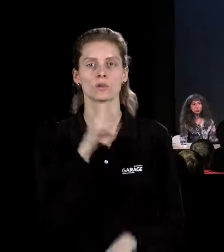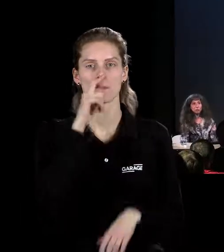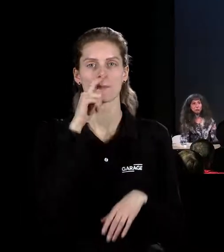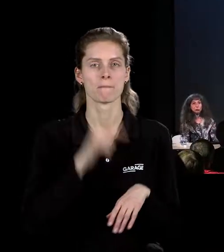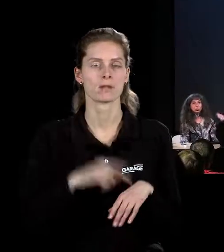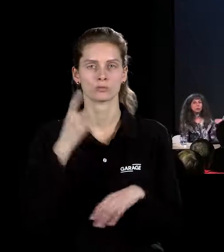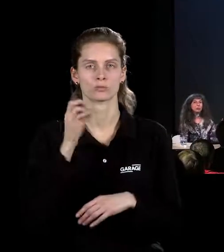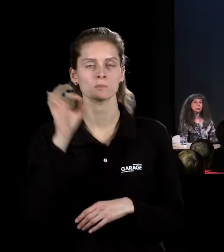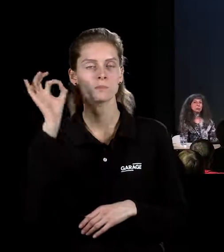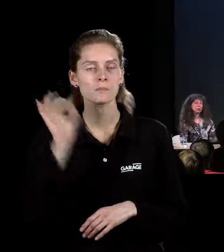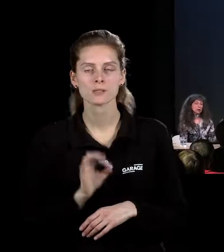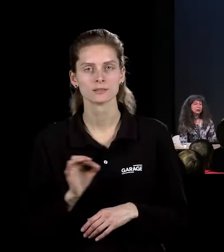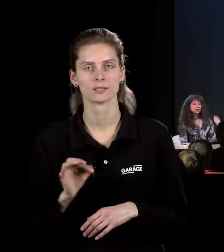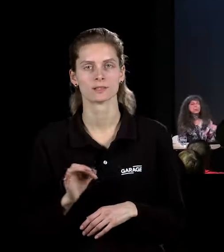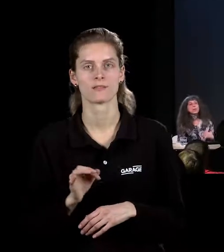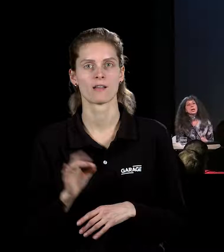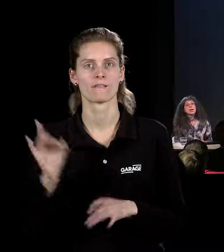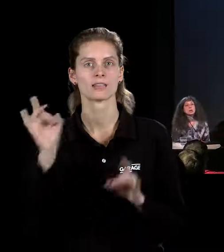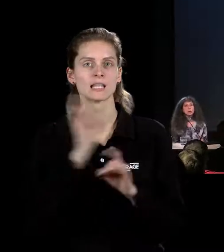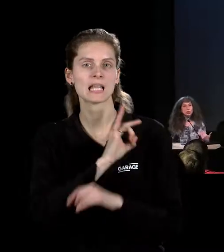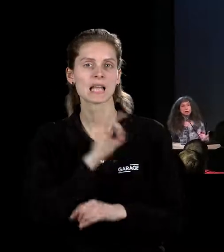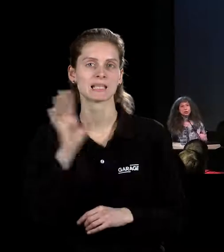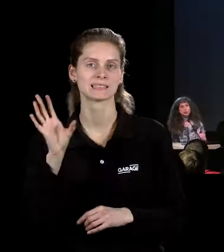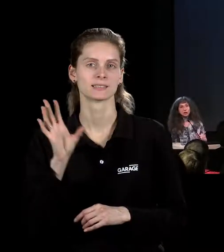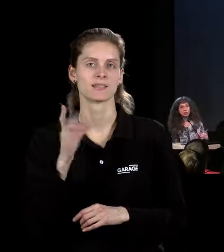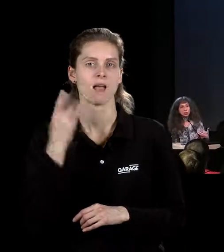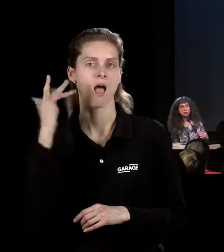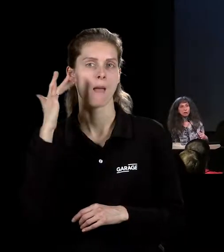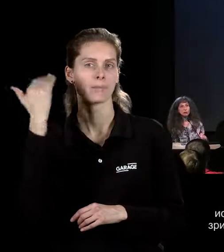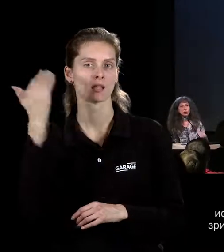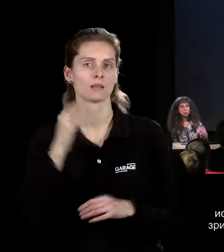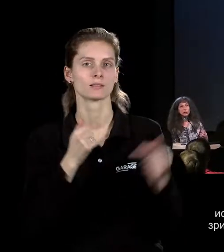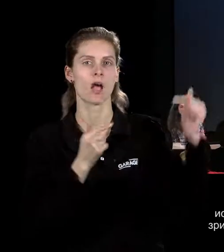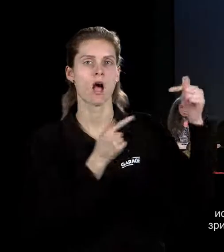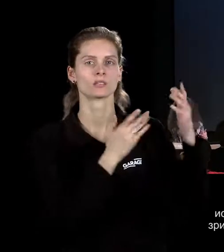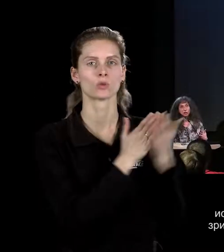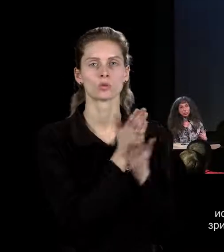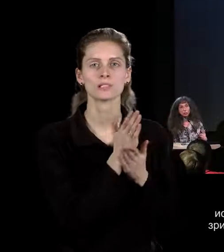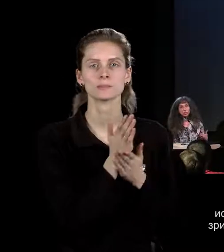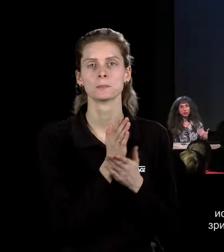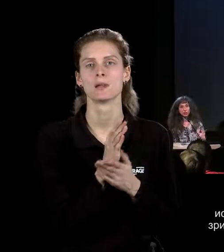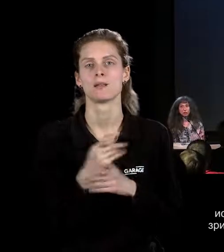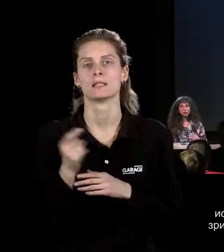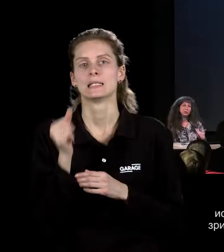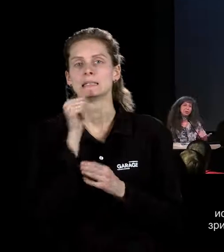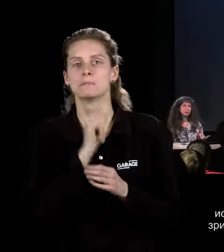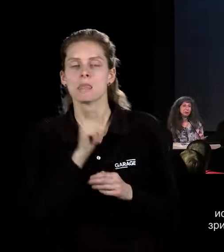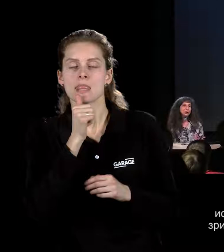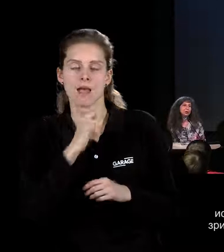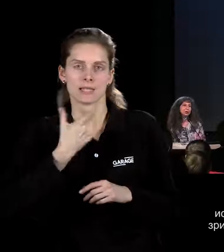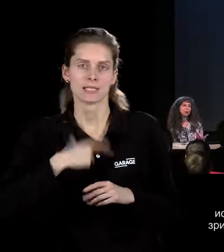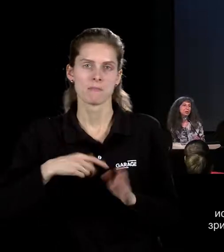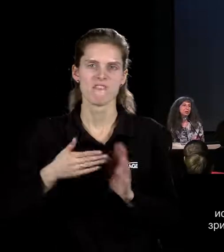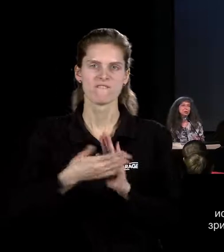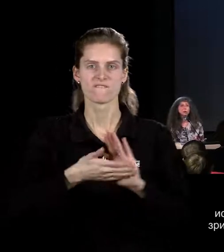эту самую историю, традицию уже американского акционизма, таких испытаний себя, вызова